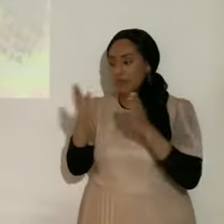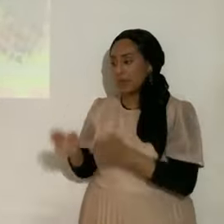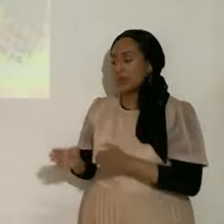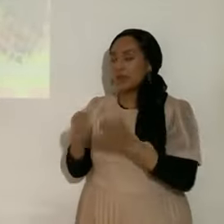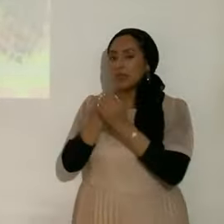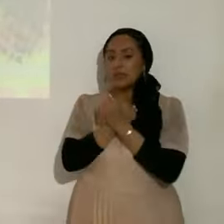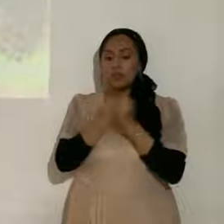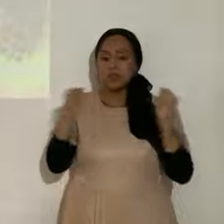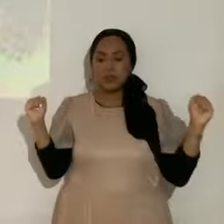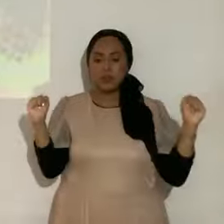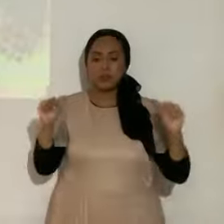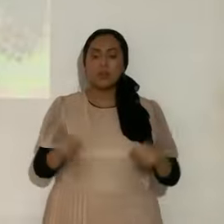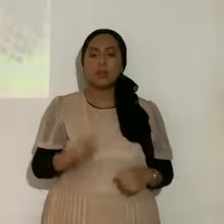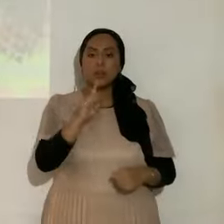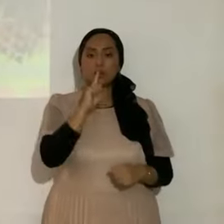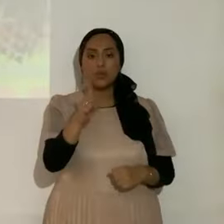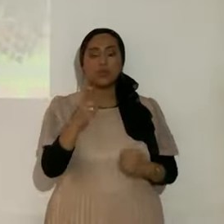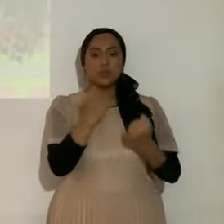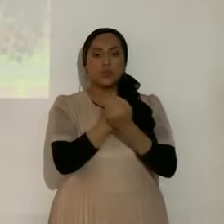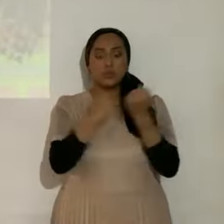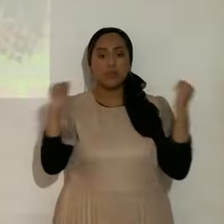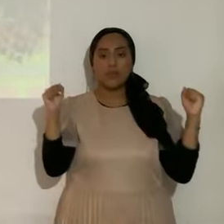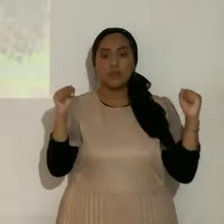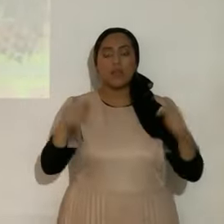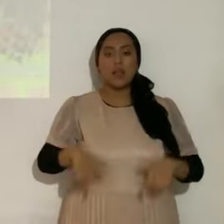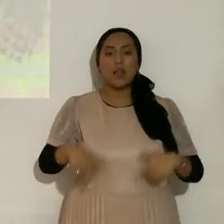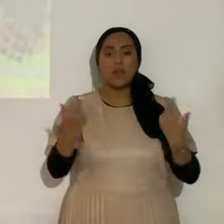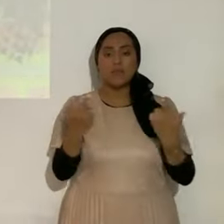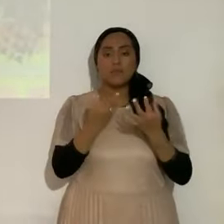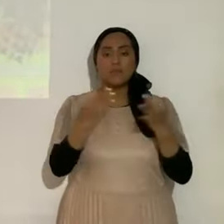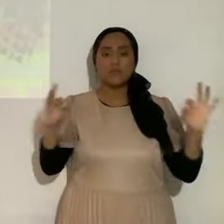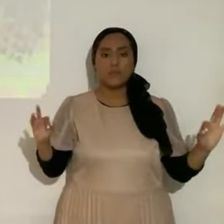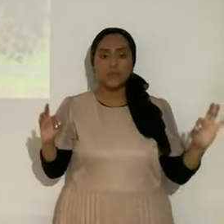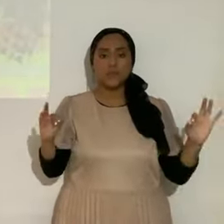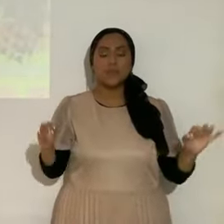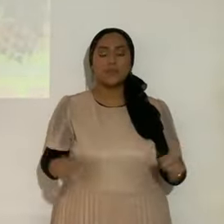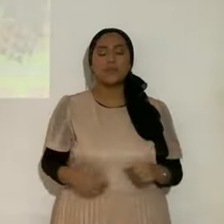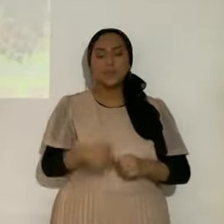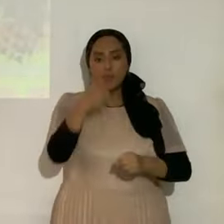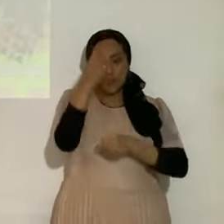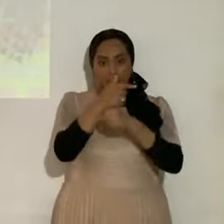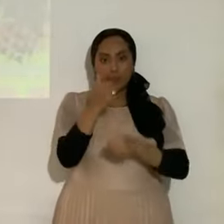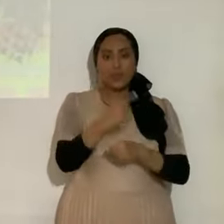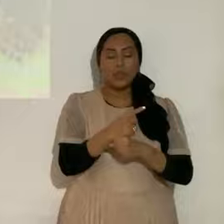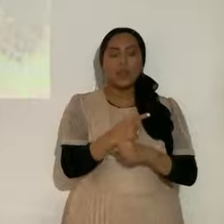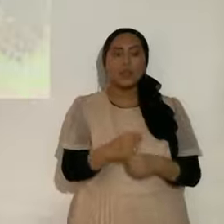salvación. Un verdadero salvo vive libre. Hermanos,